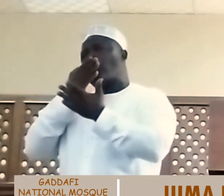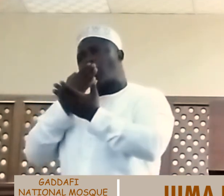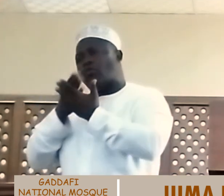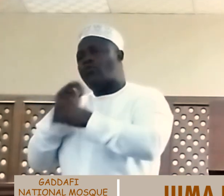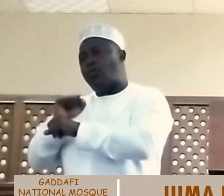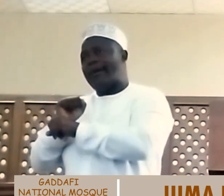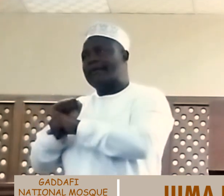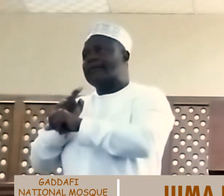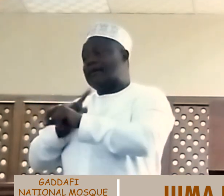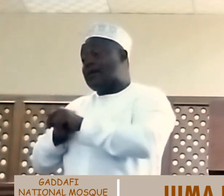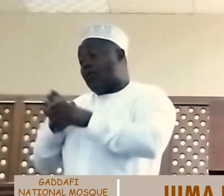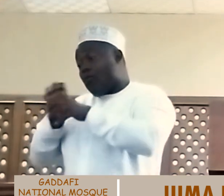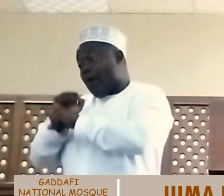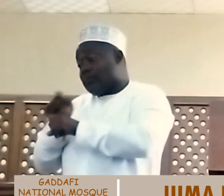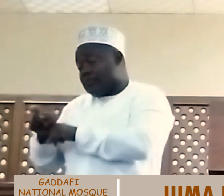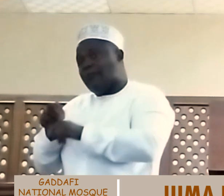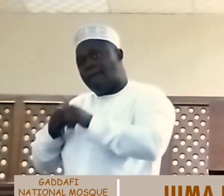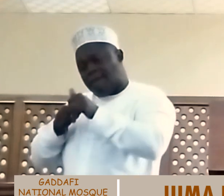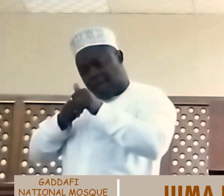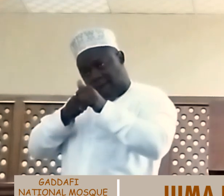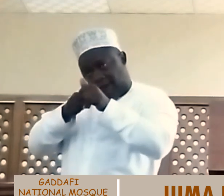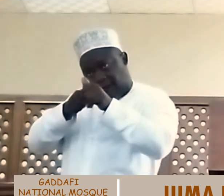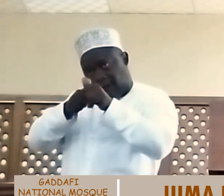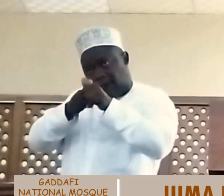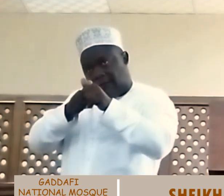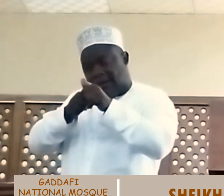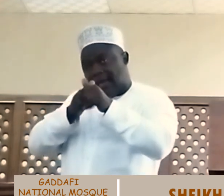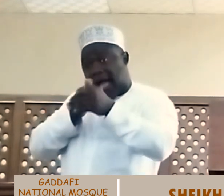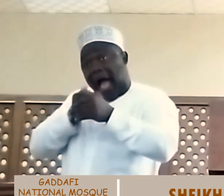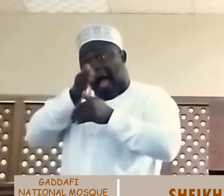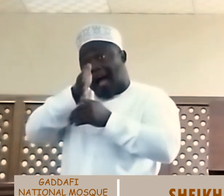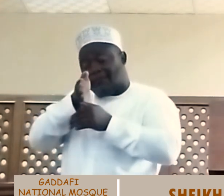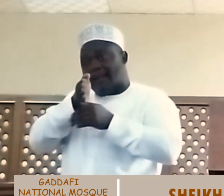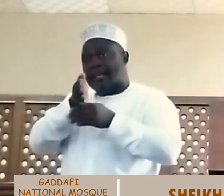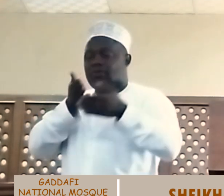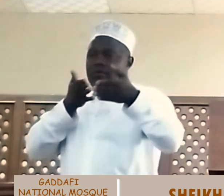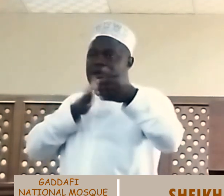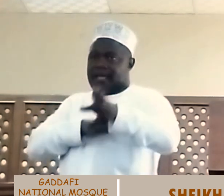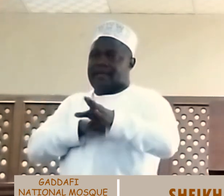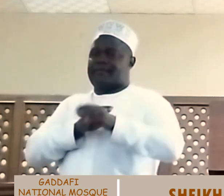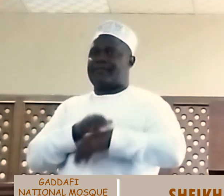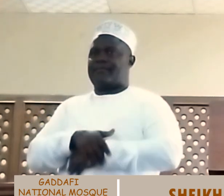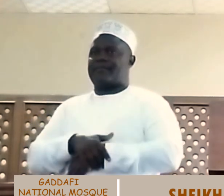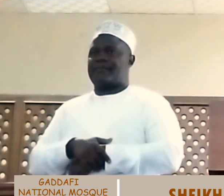ekyo ekinaatugoberera ng'omukululo oluvannyuma lw'okufa kwaffe.